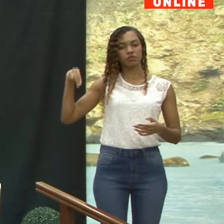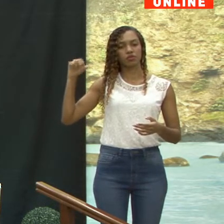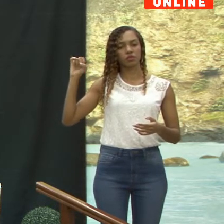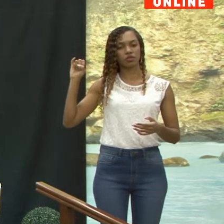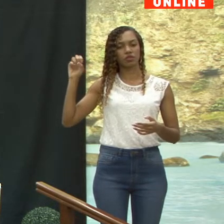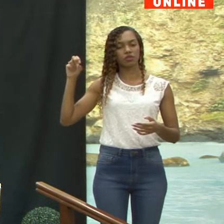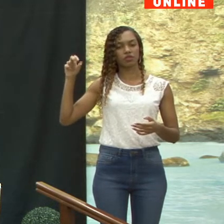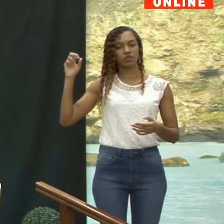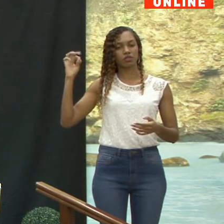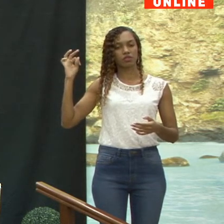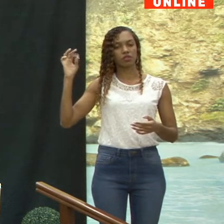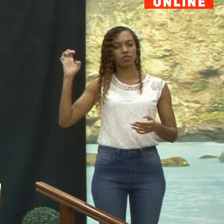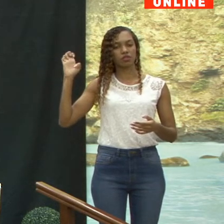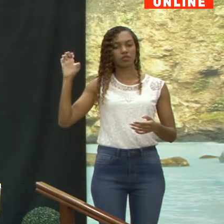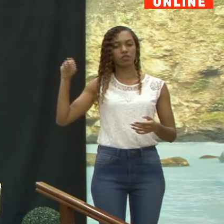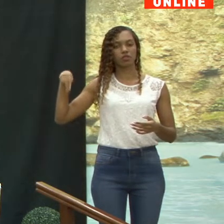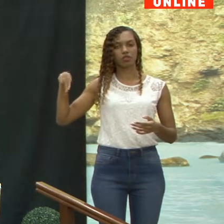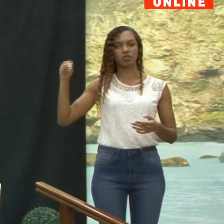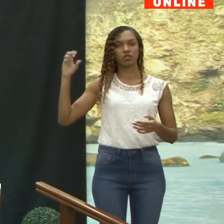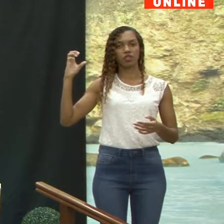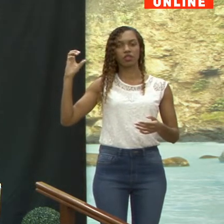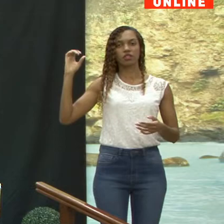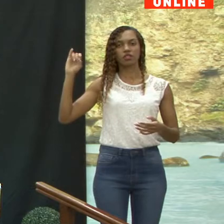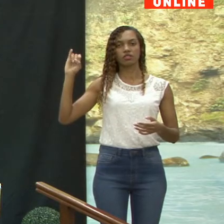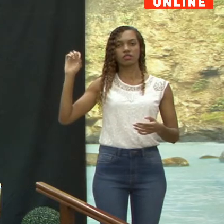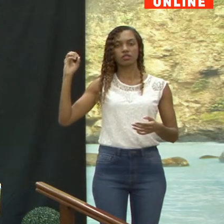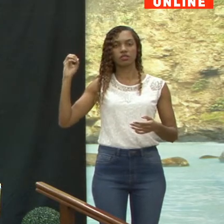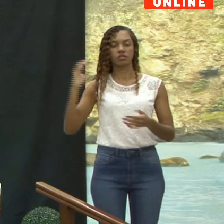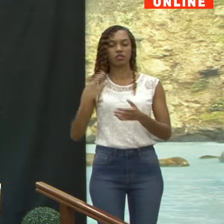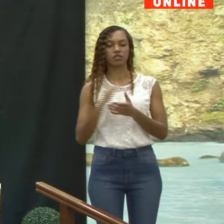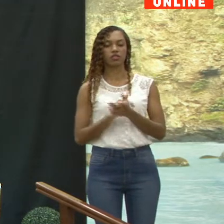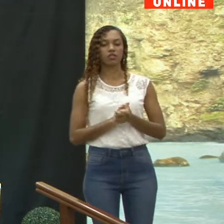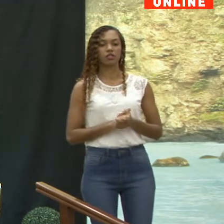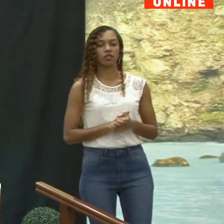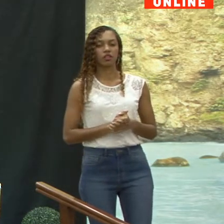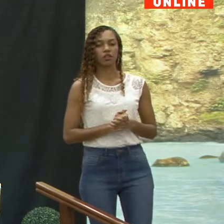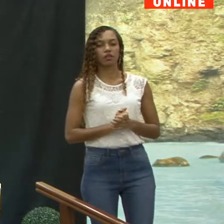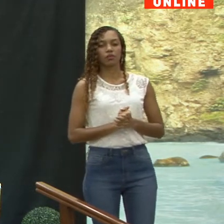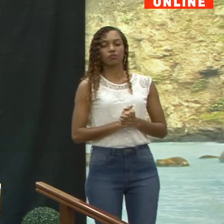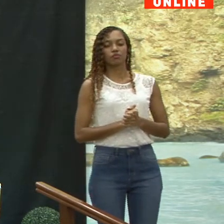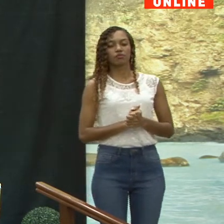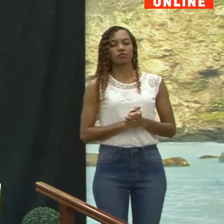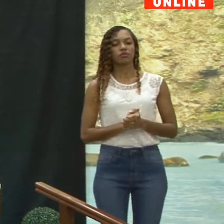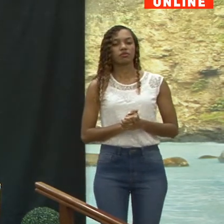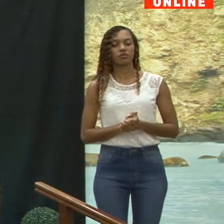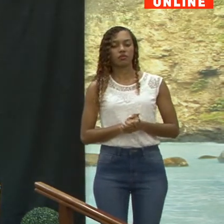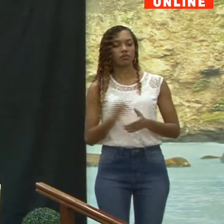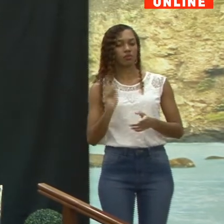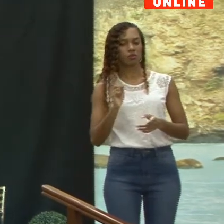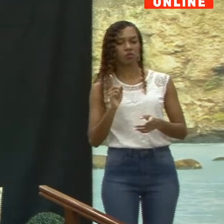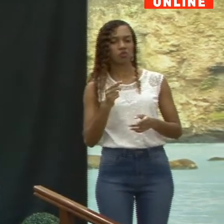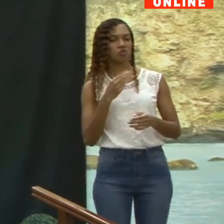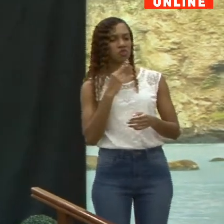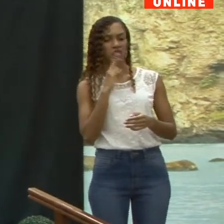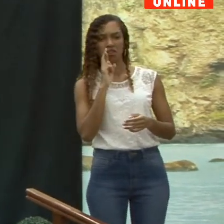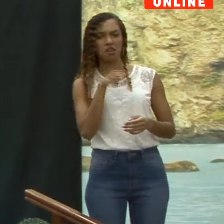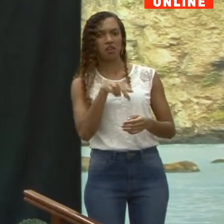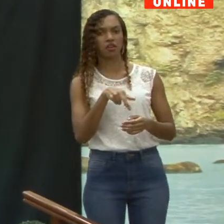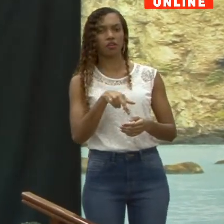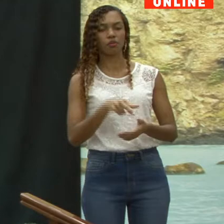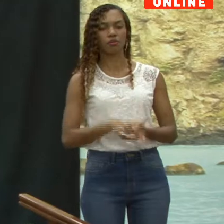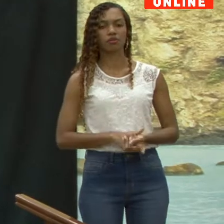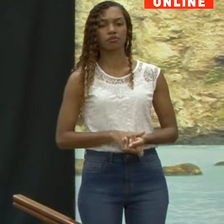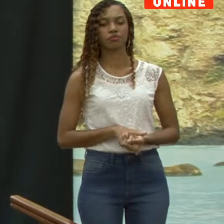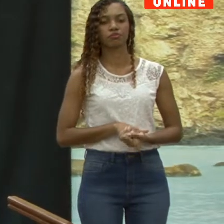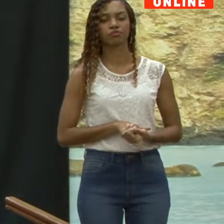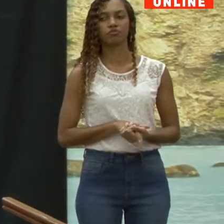Ele não seria capaz, de jeito nenhum, de reclamar. E